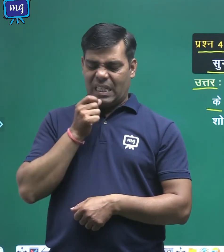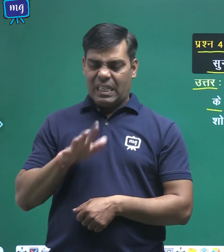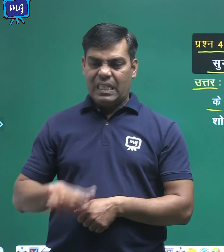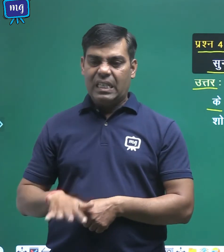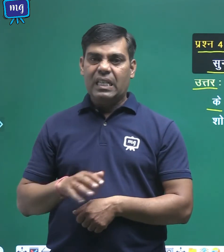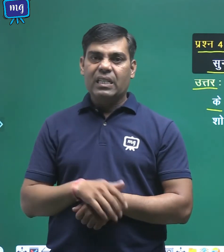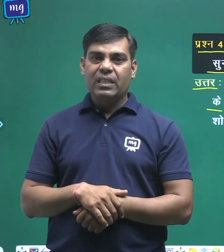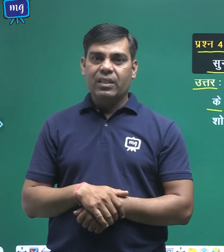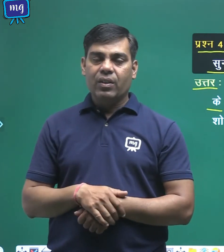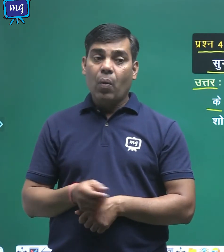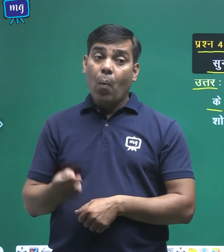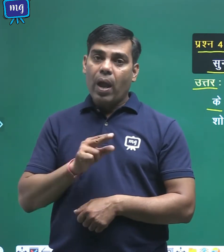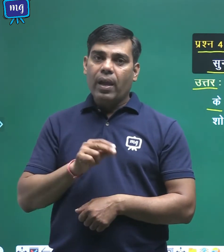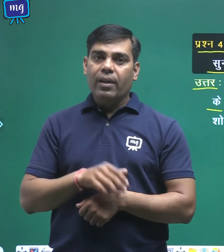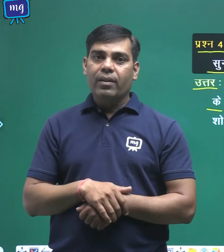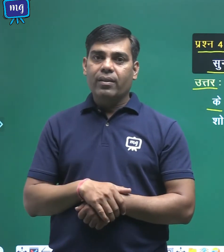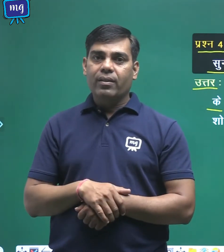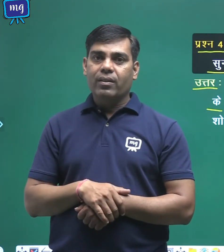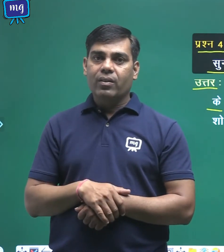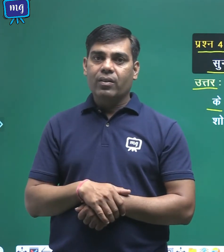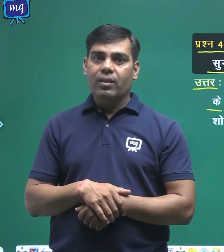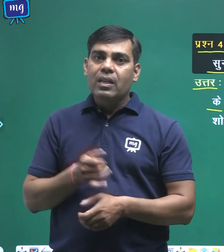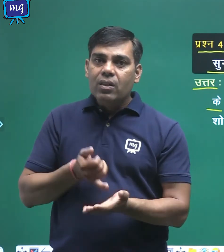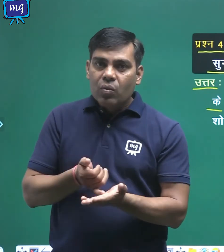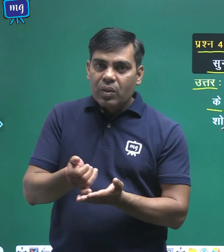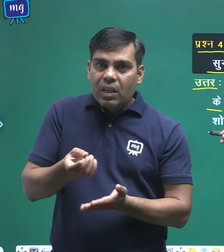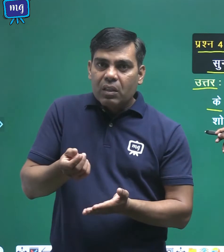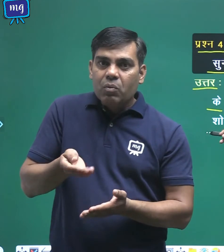अत्याचार व सामंतों के